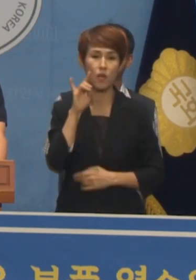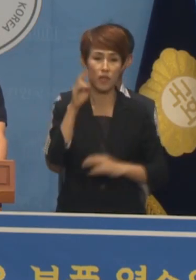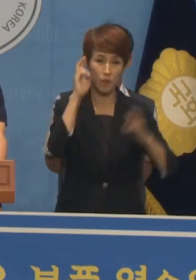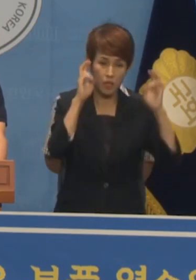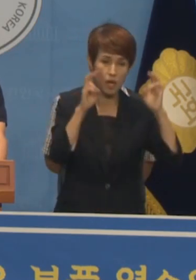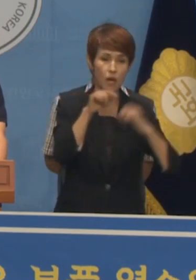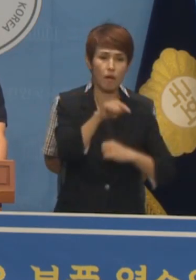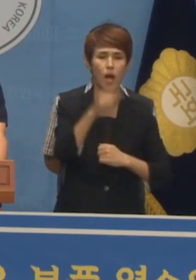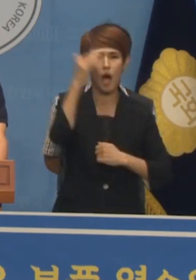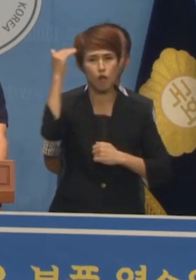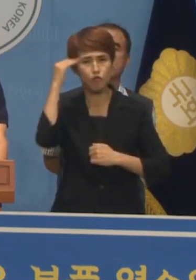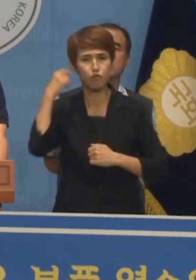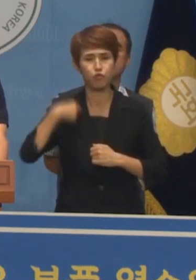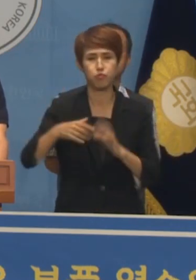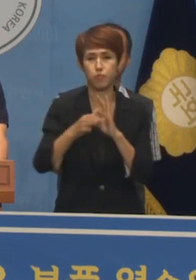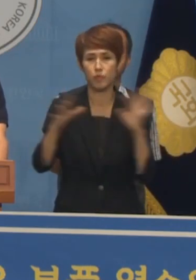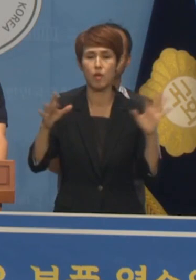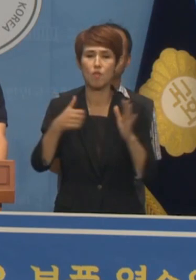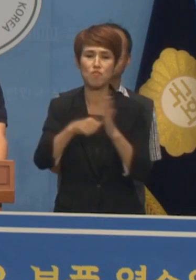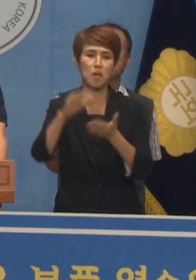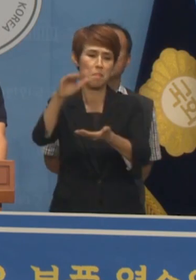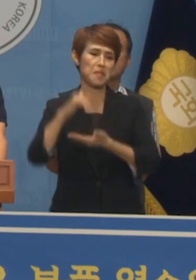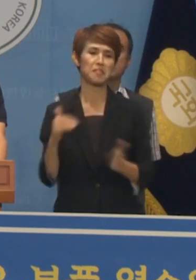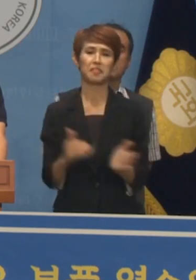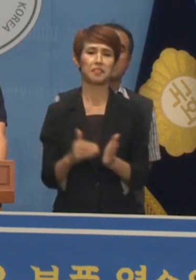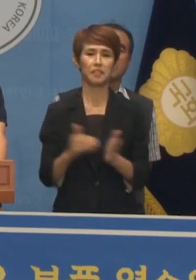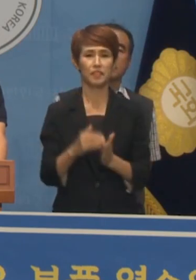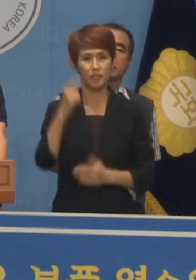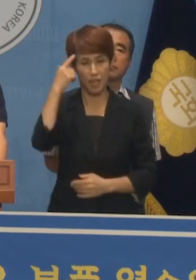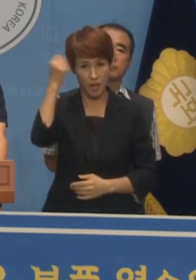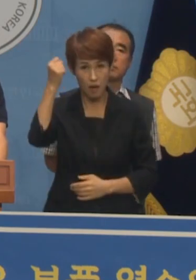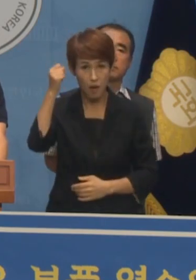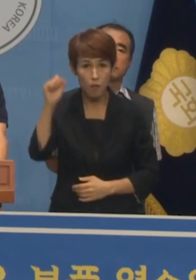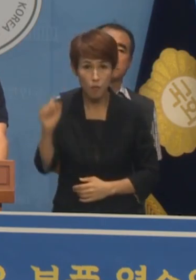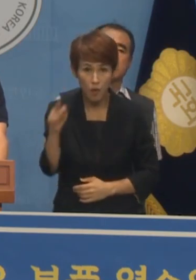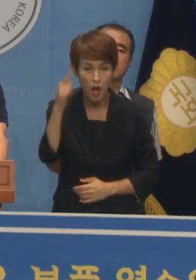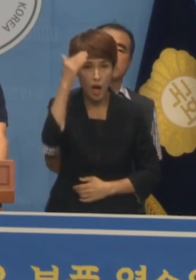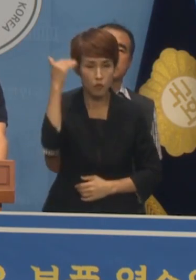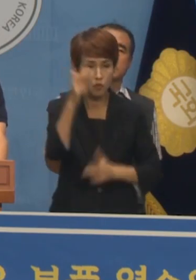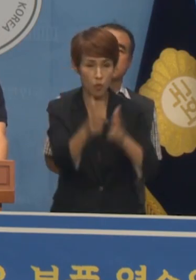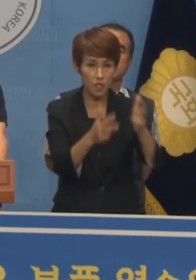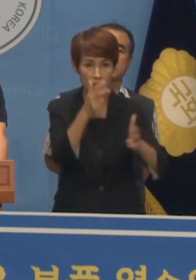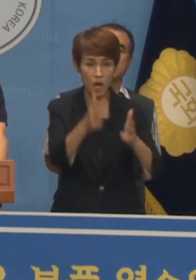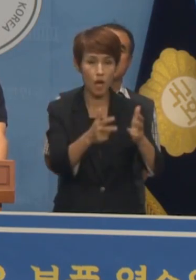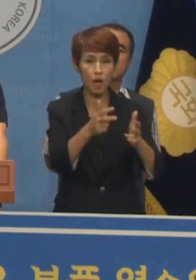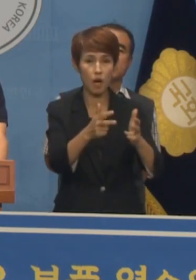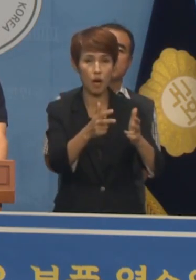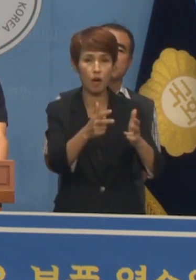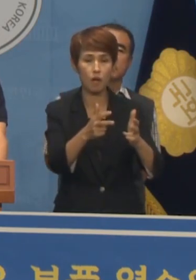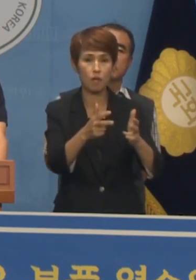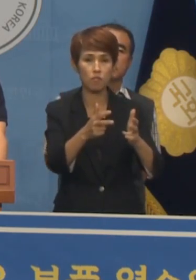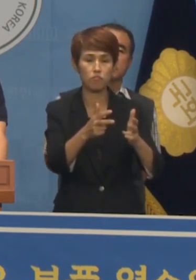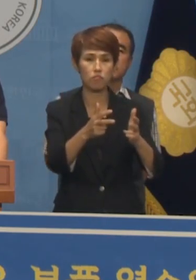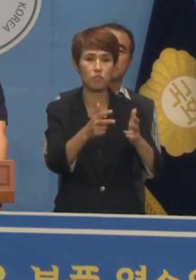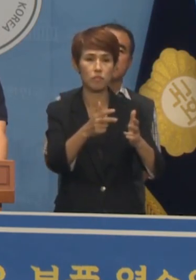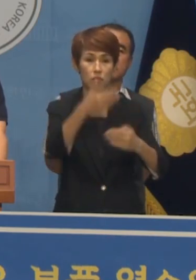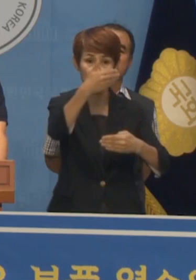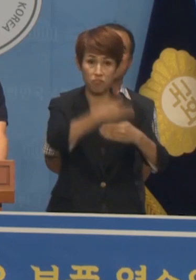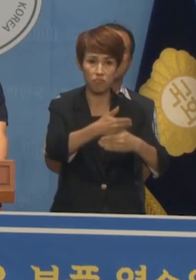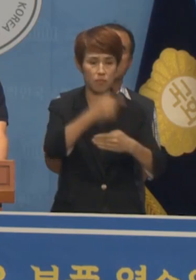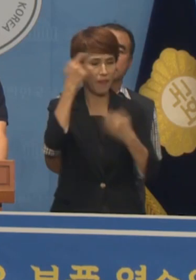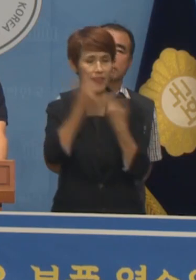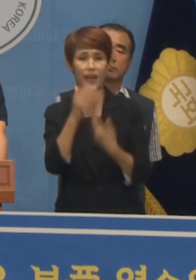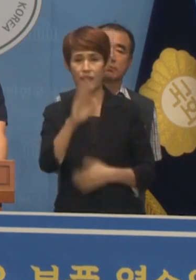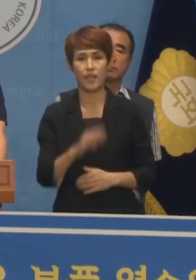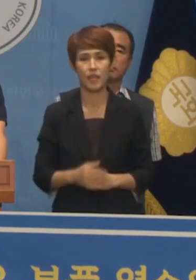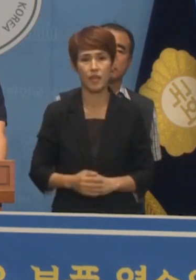중국이든 어디서든지 납품만 받으면 될 것이기 때문에 한국 공장 철수를 반대하지 않을 것이라고 말했습니다.